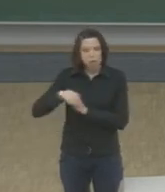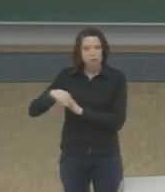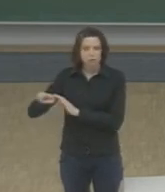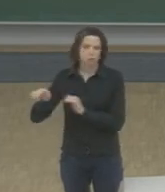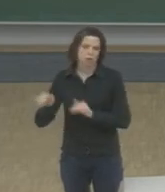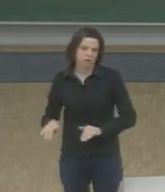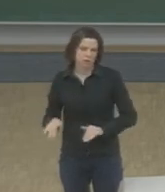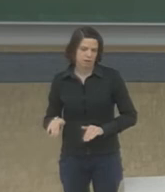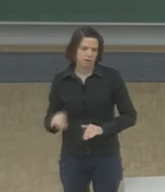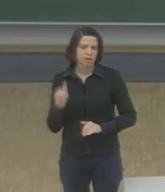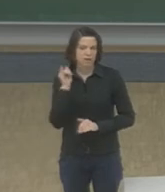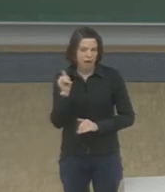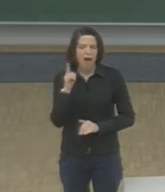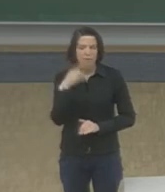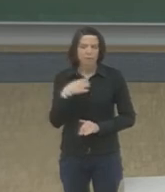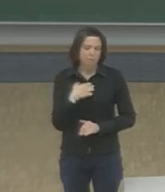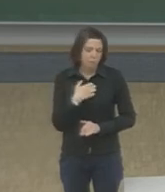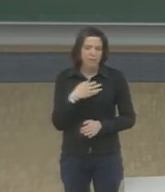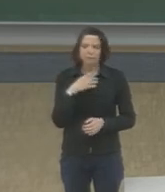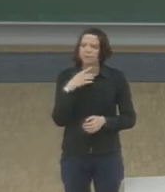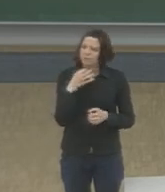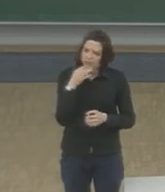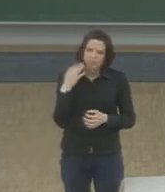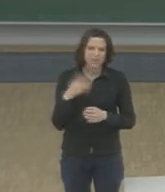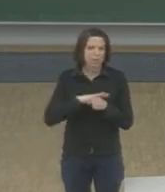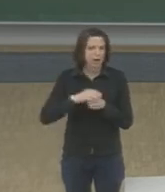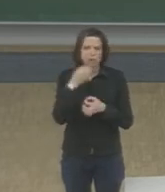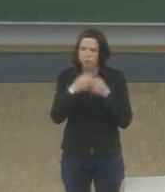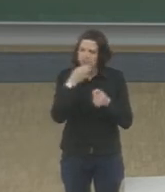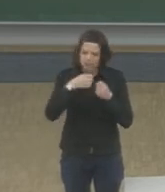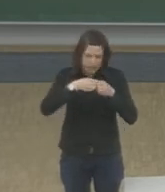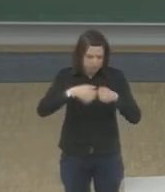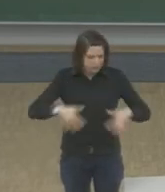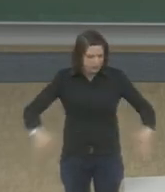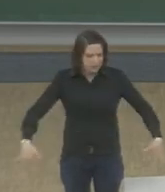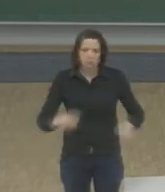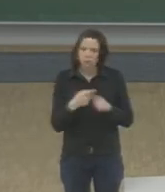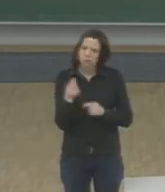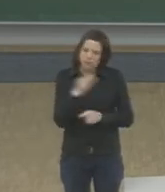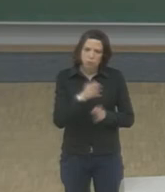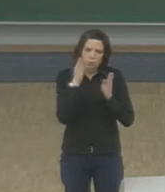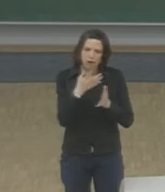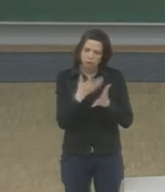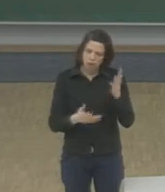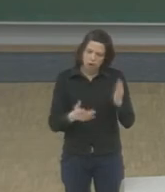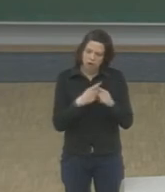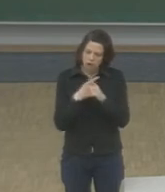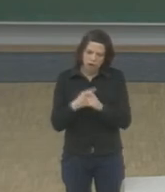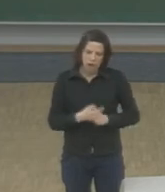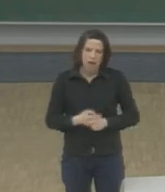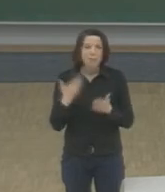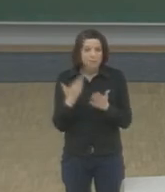und zunehmende Grad an Spezialisierung einschließlich der zugehörigen Fachsprachlichkeit die Ausbreitung einer